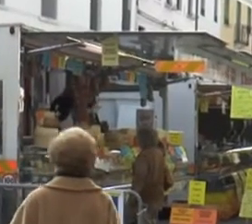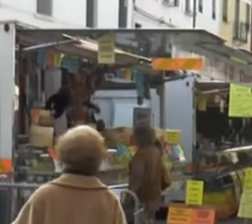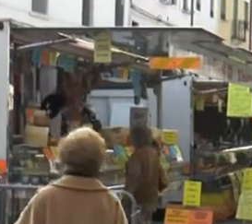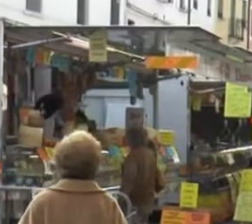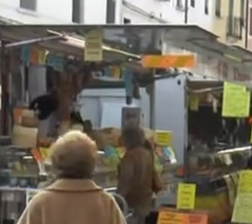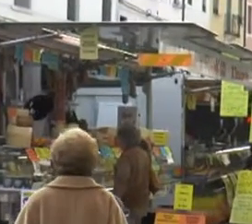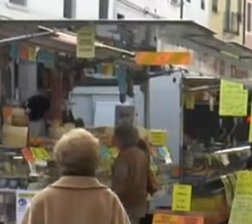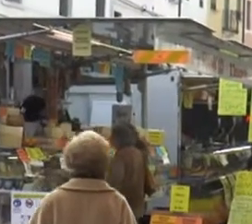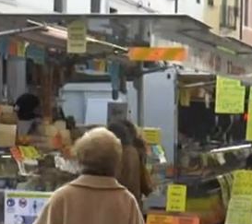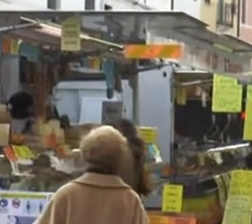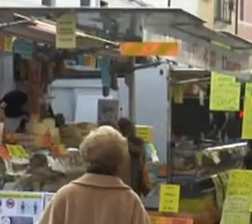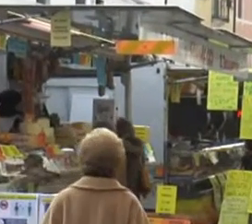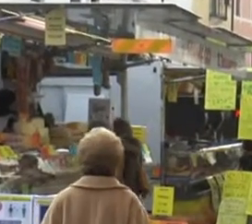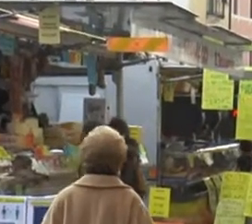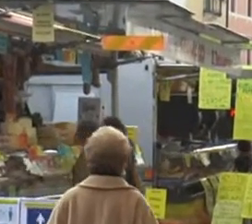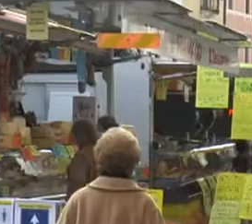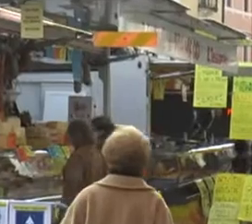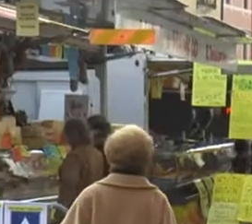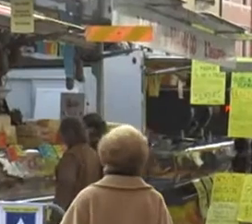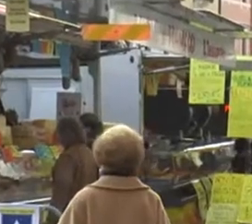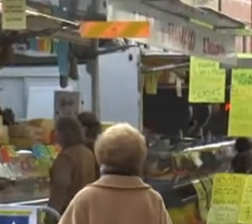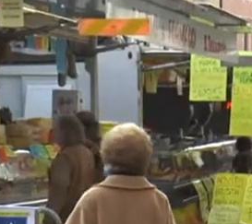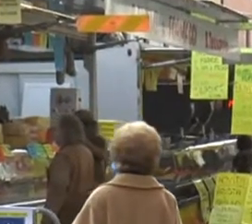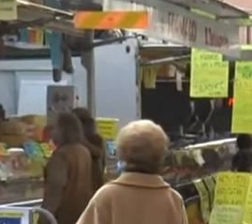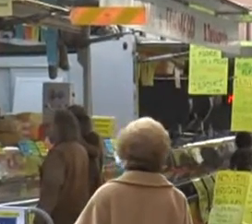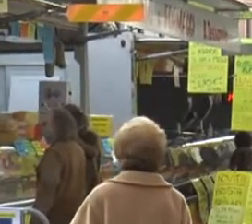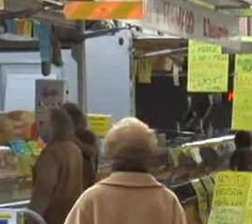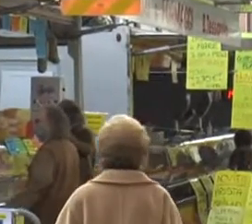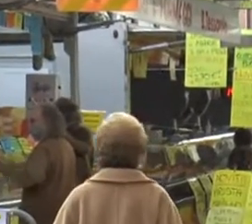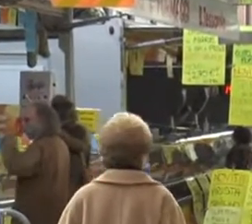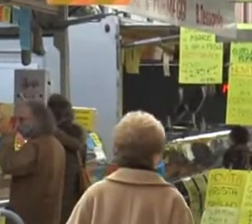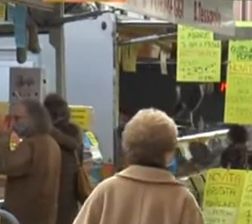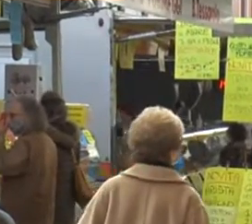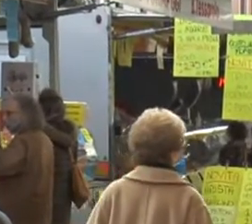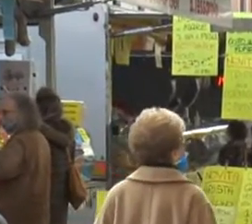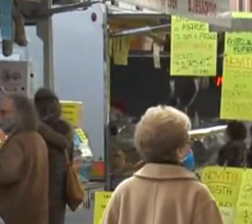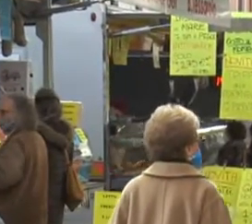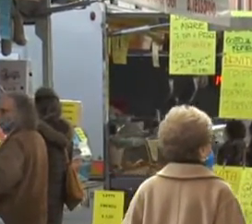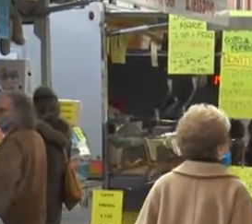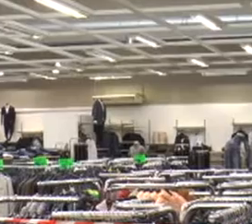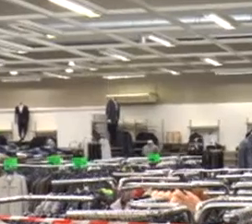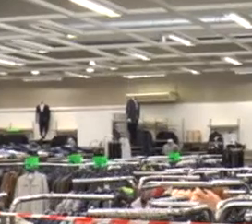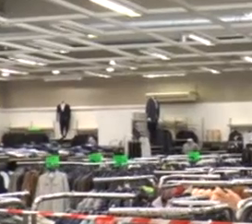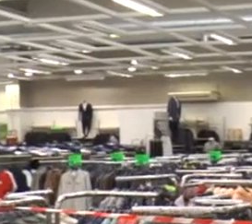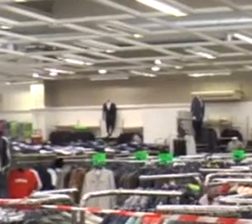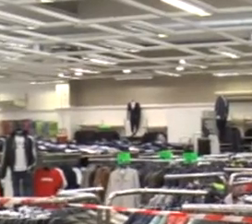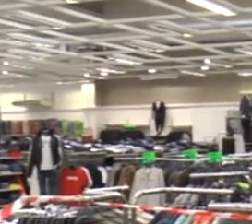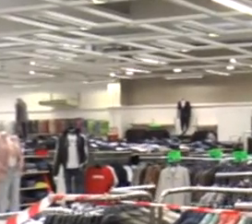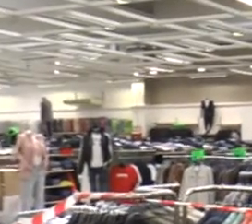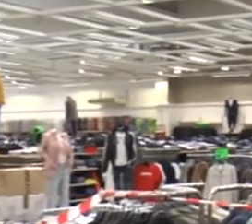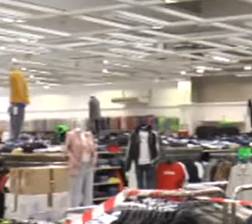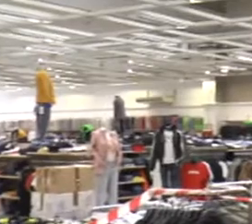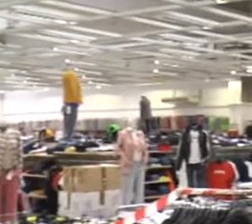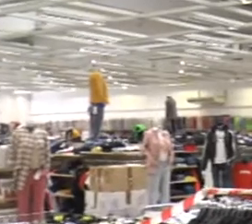per uscire dall'emergenza nel frattempo il presidente luca zaia emana una nuova ordinanza che va a disciplinare le aperture pre festive dei